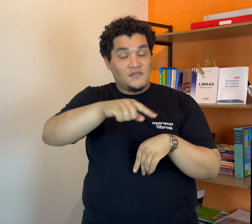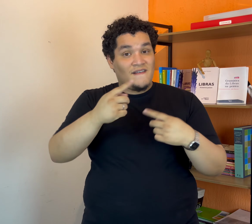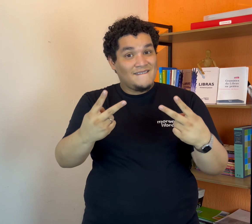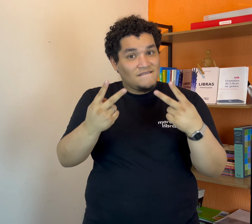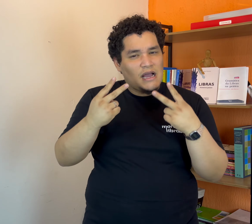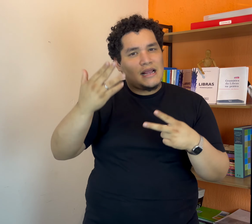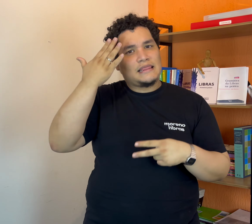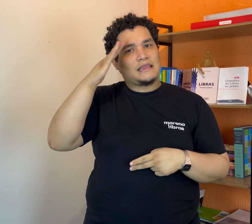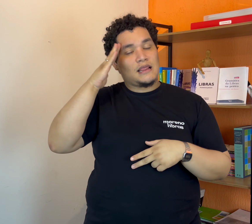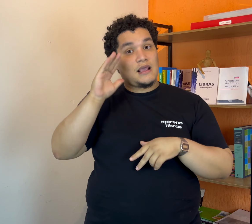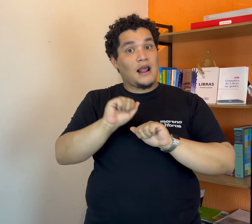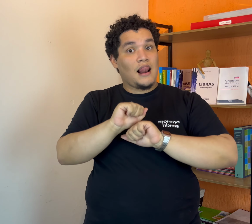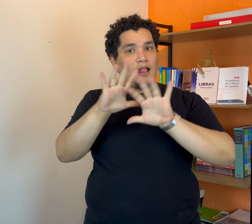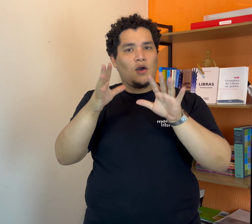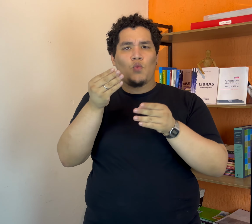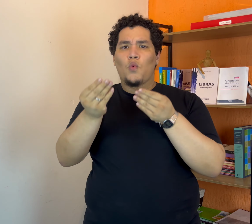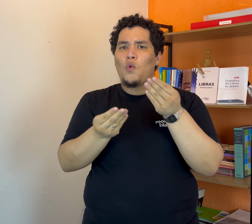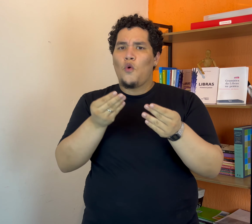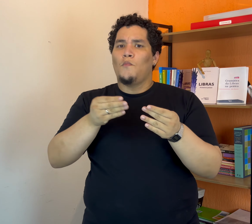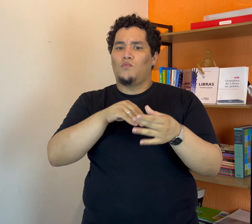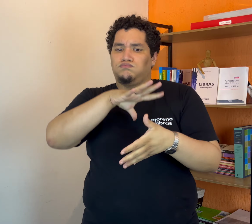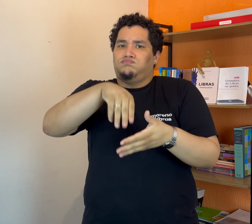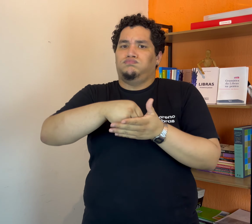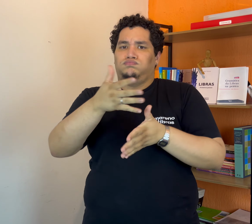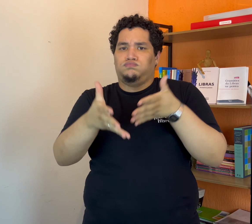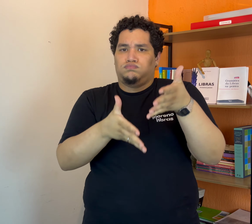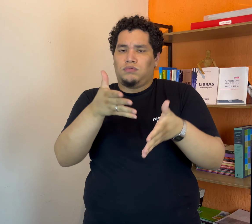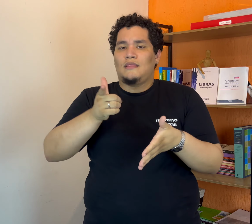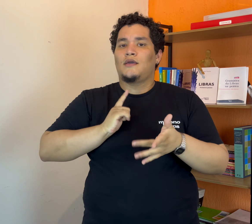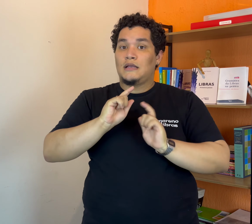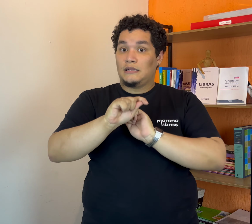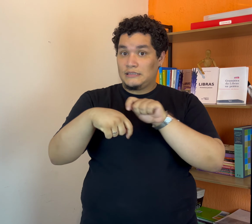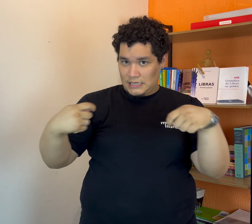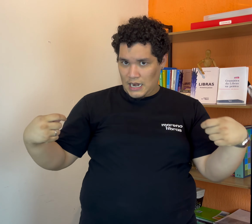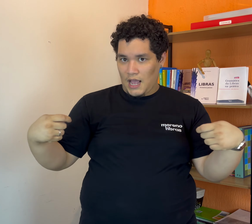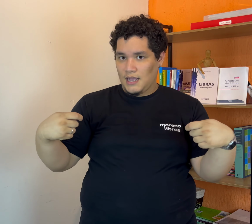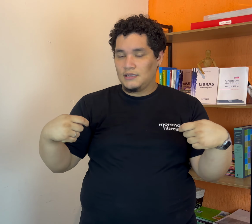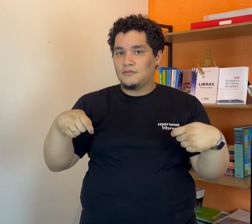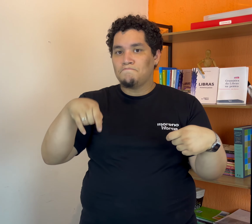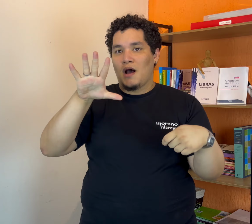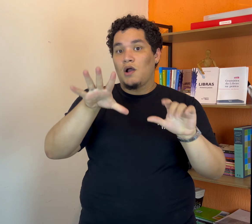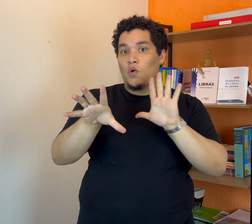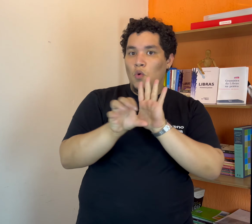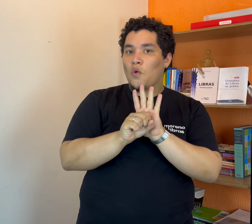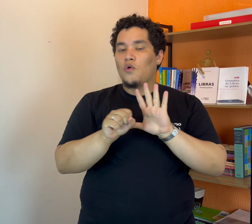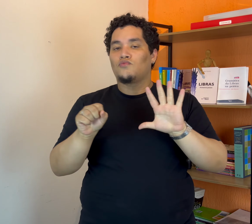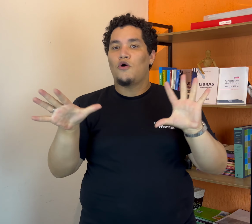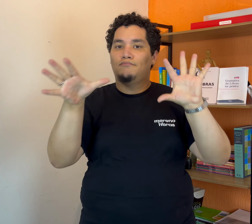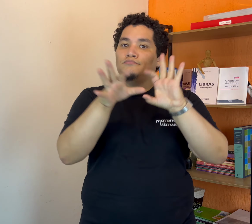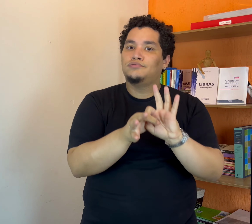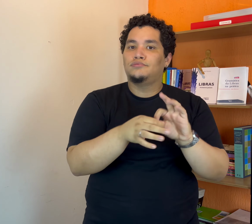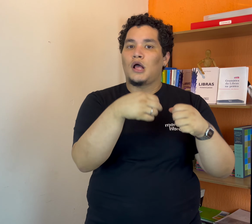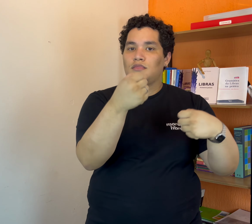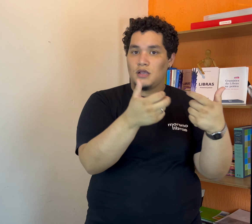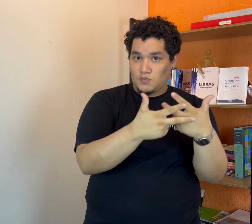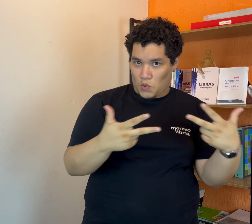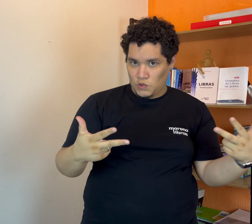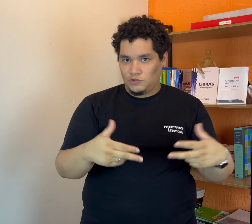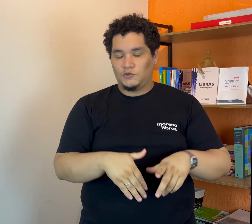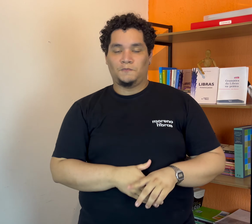Eu vou mostrar algumas frases que vocês vão conseguir entender de forma mais clara como isso se dá utilizando sinais relacionados ao contexto, percebendo a